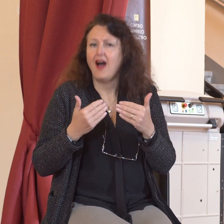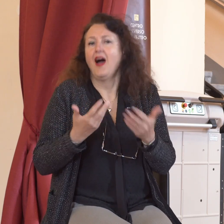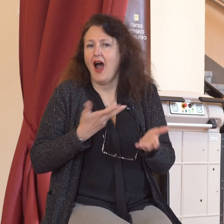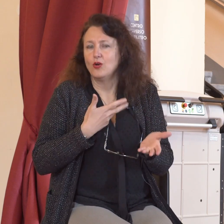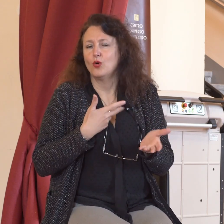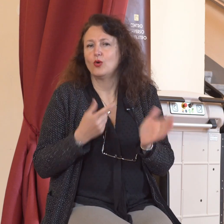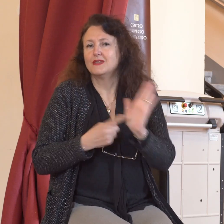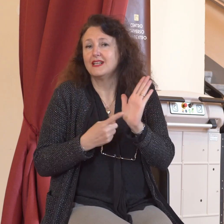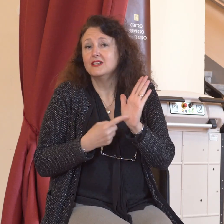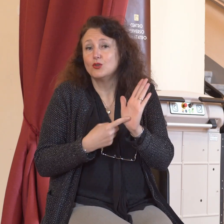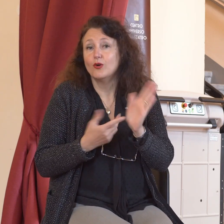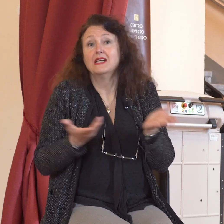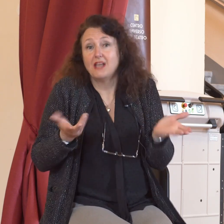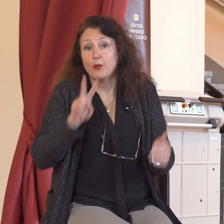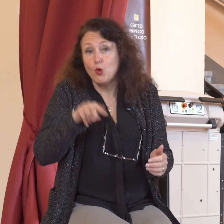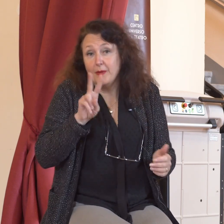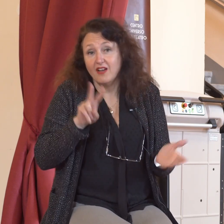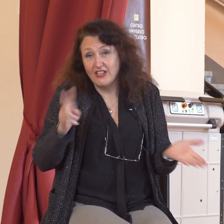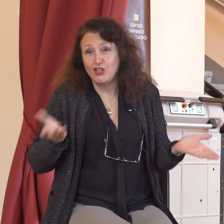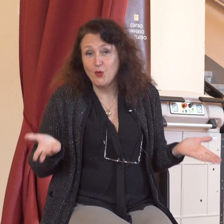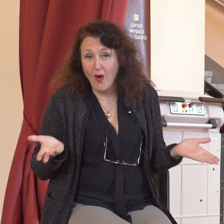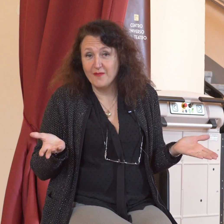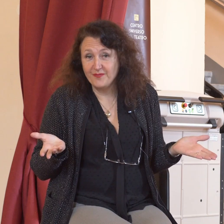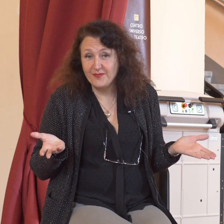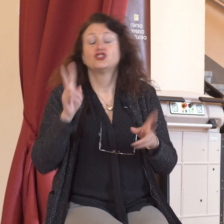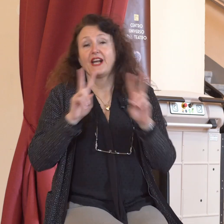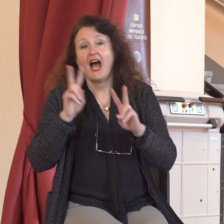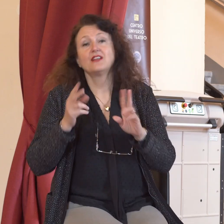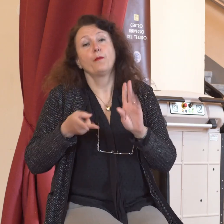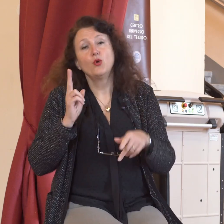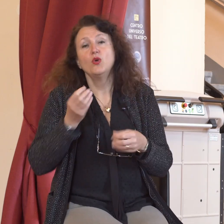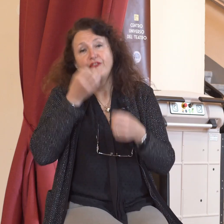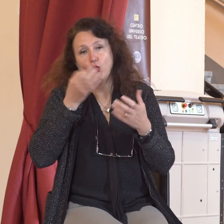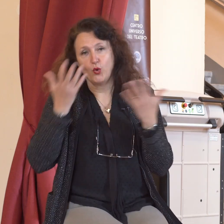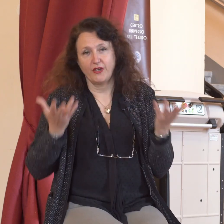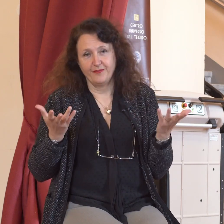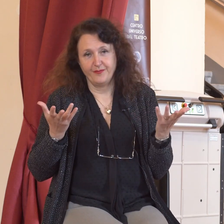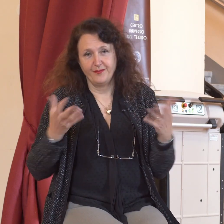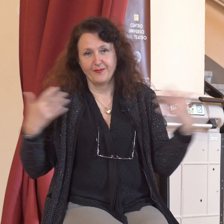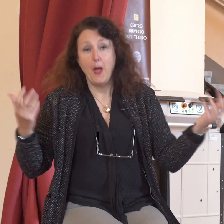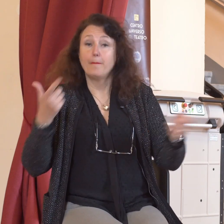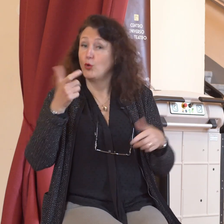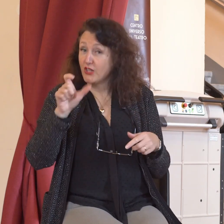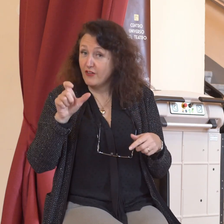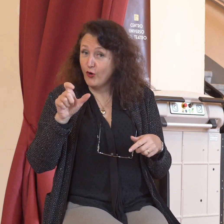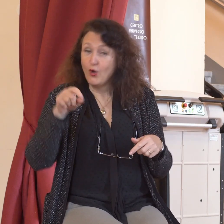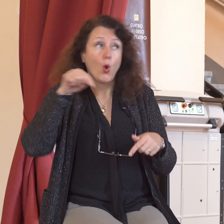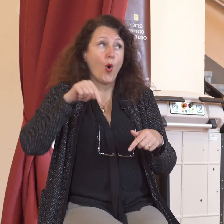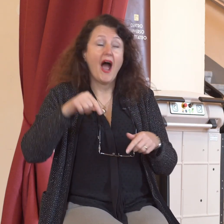disabilità hanno diritto. Siamo 2022. Cercate più i fiori. Motivo? Qua